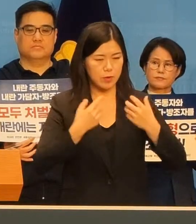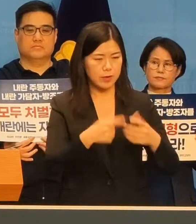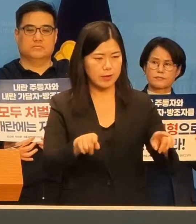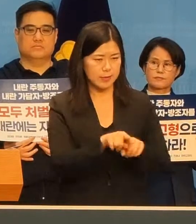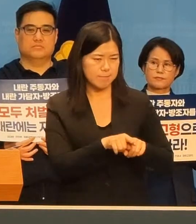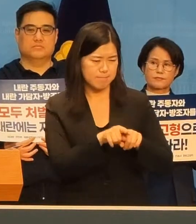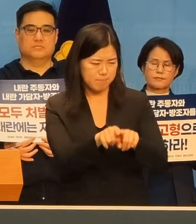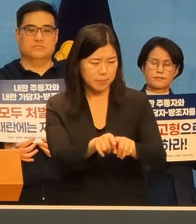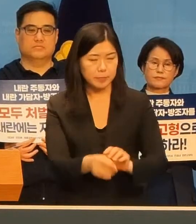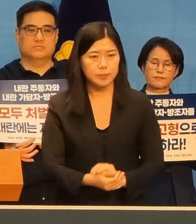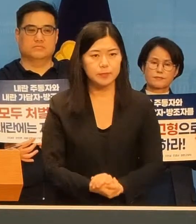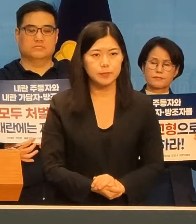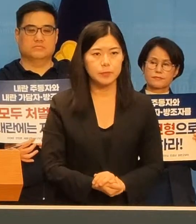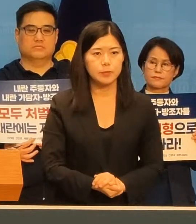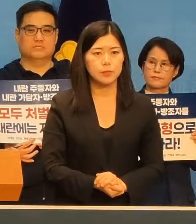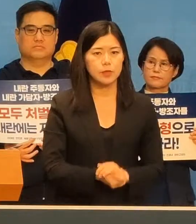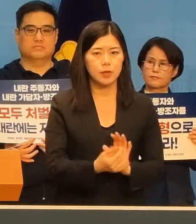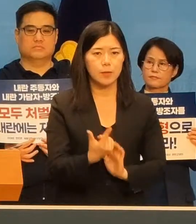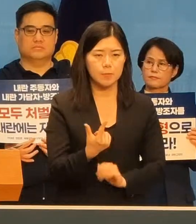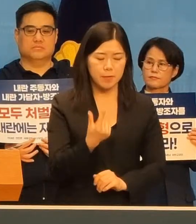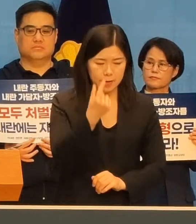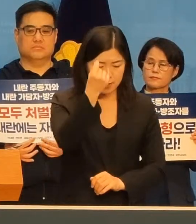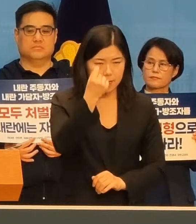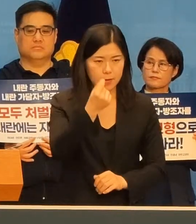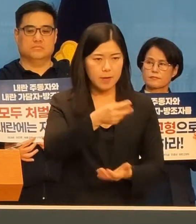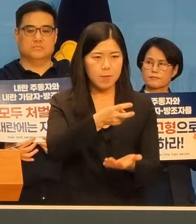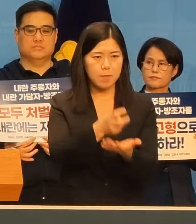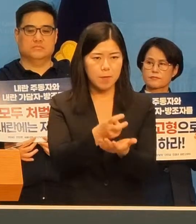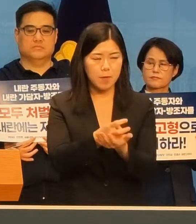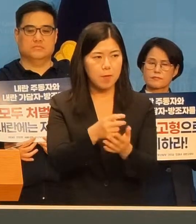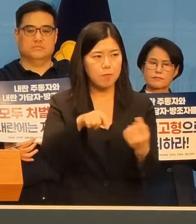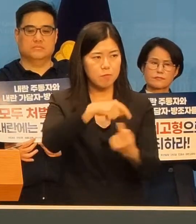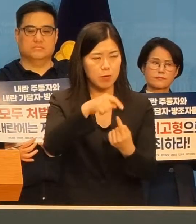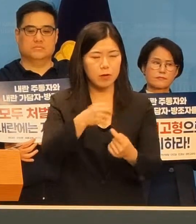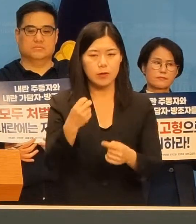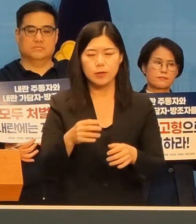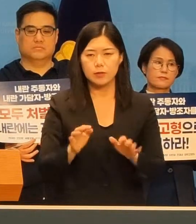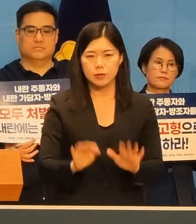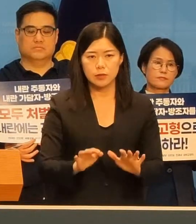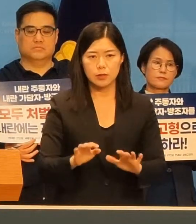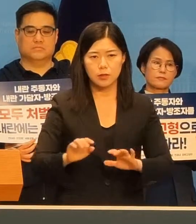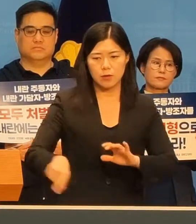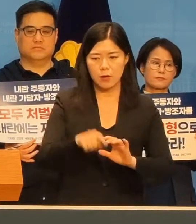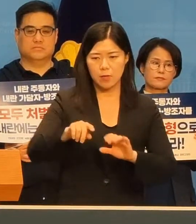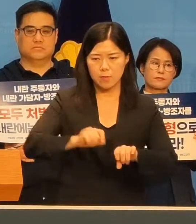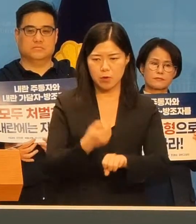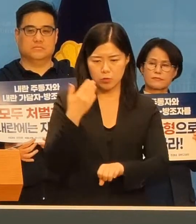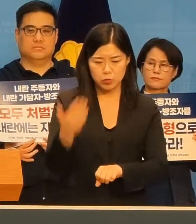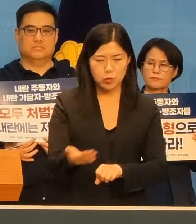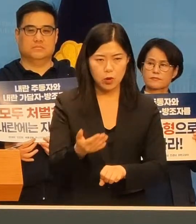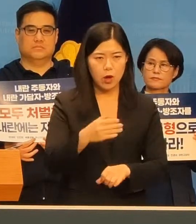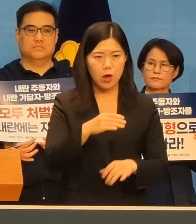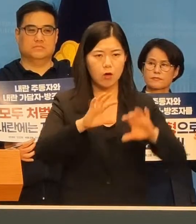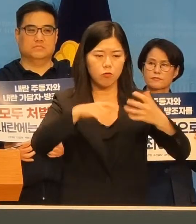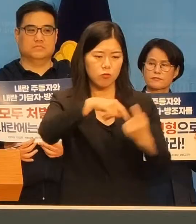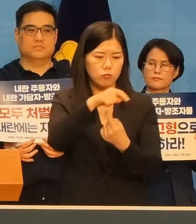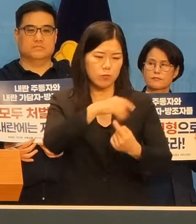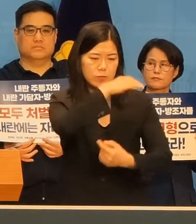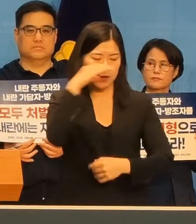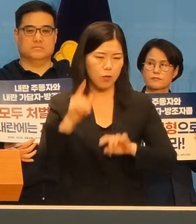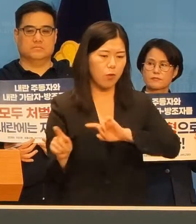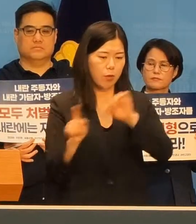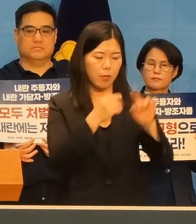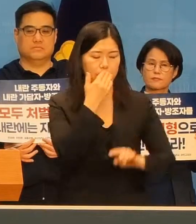행동에 나선다면 빠른 시일 안에 법정위를 세워 내란 사범들을 일벌백계하고 헌정 질서를 회복할 수 있을